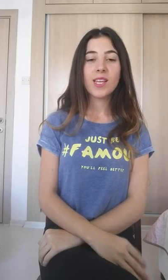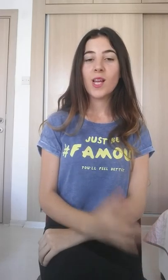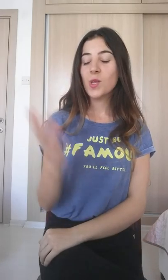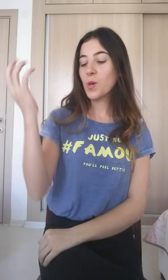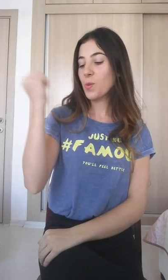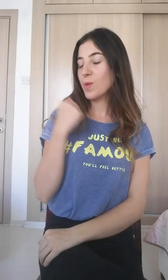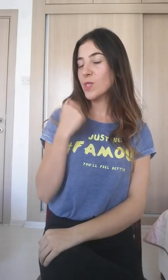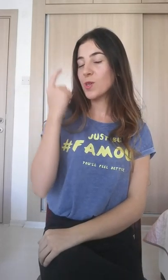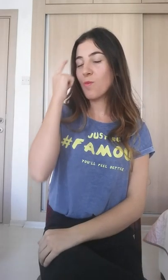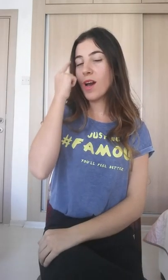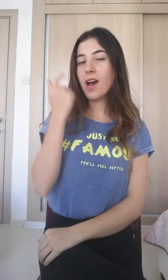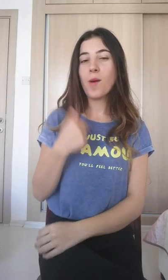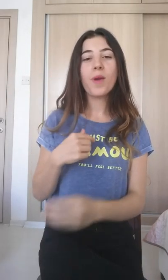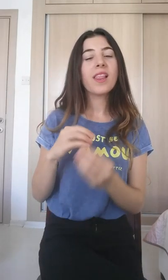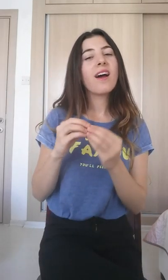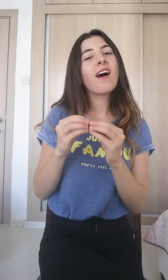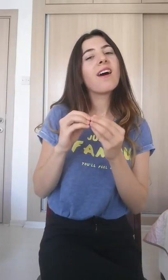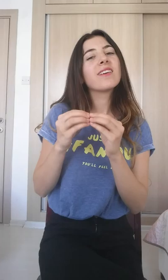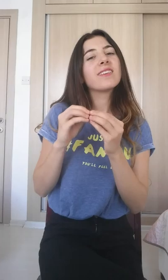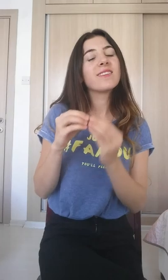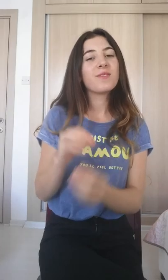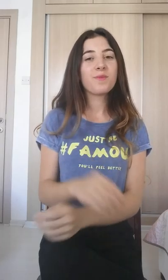Aldım başıma belayı.